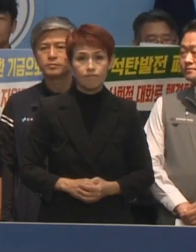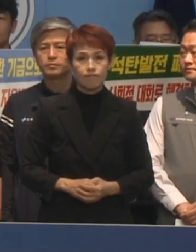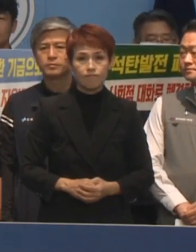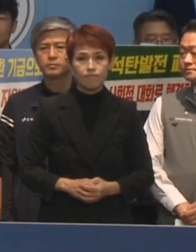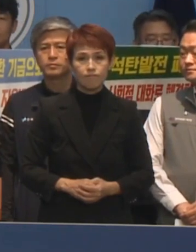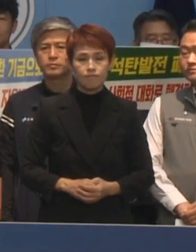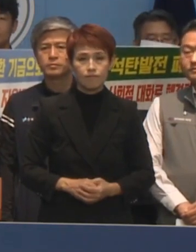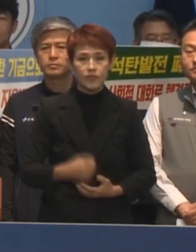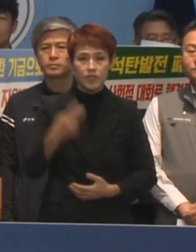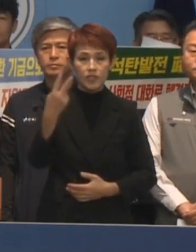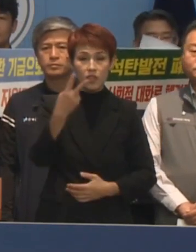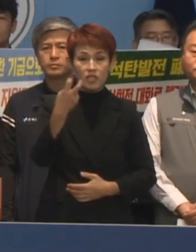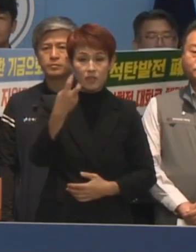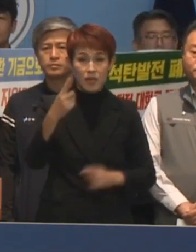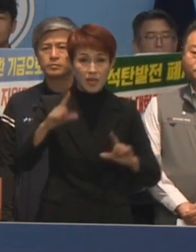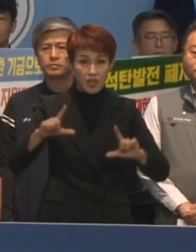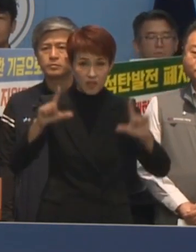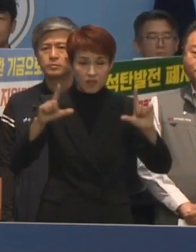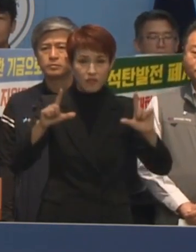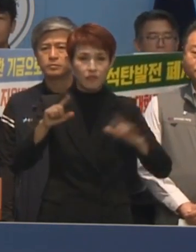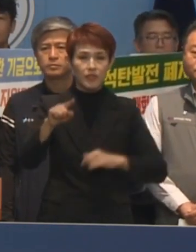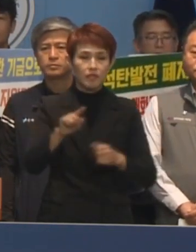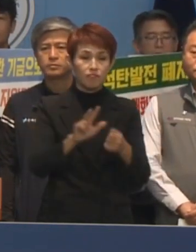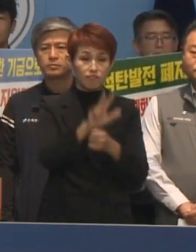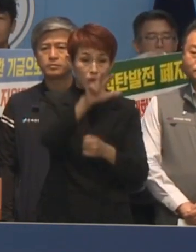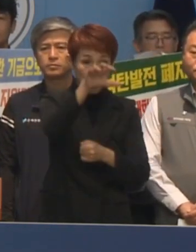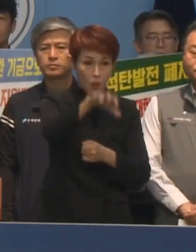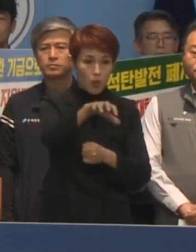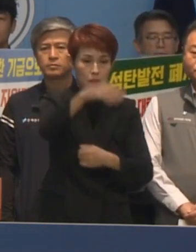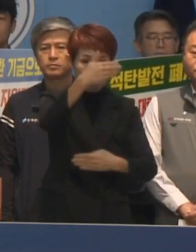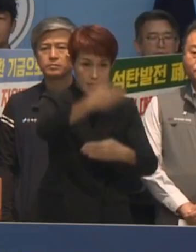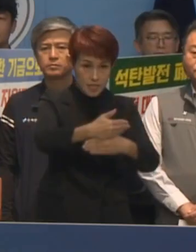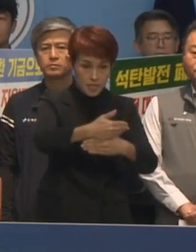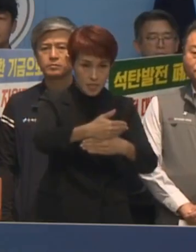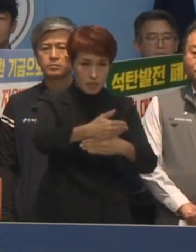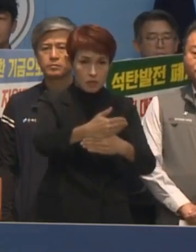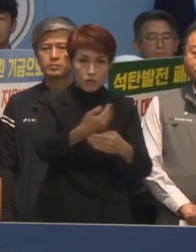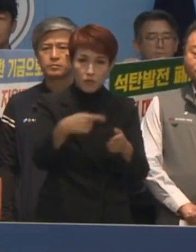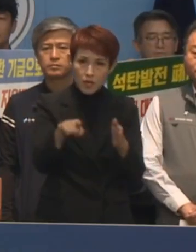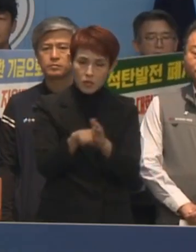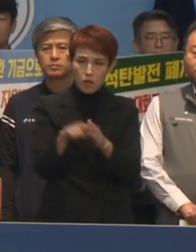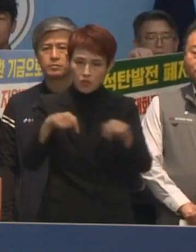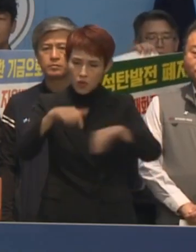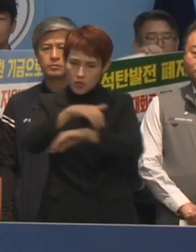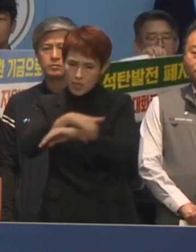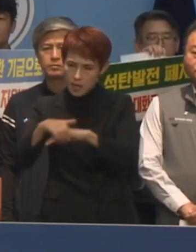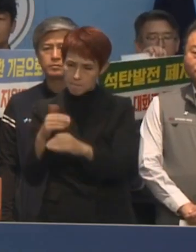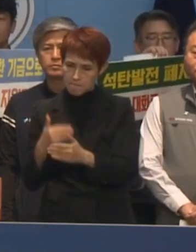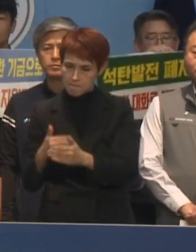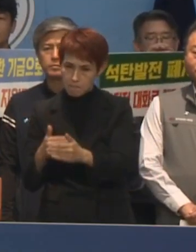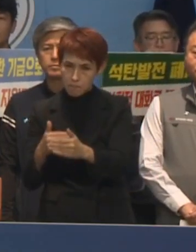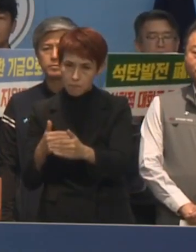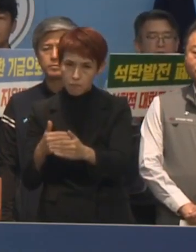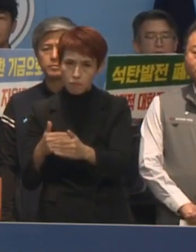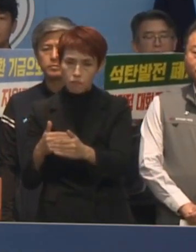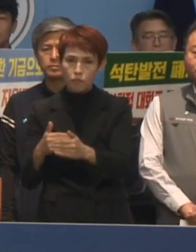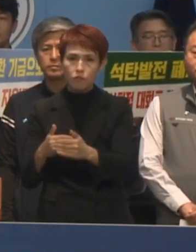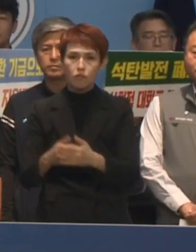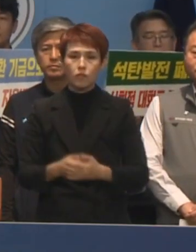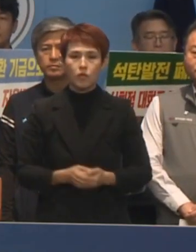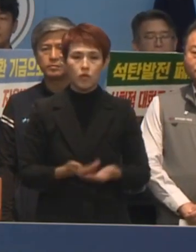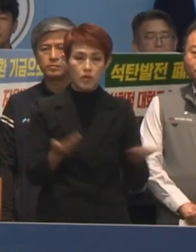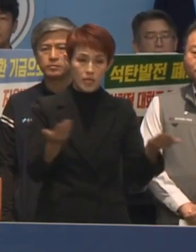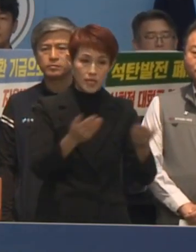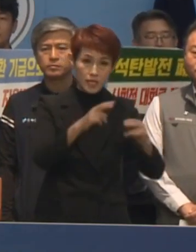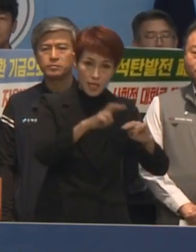지난 21년 정부는 석탄발전 폐지, 감축을 위한 정책 방향을 통해 발전 사업자 권리,